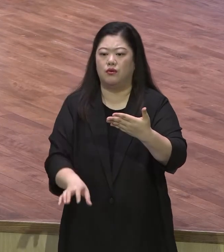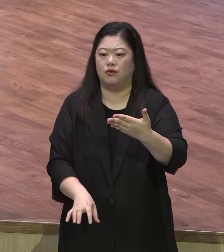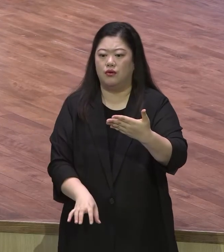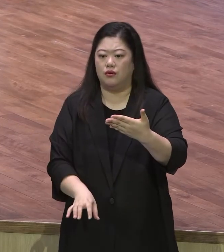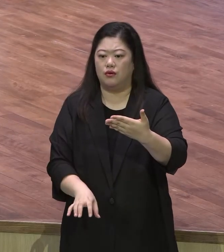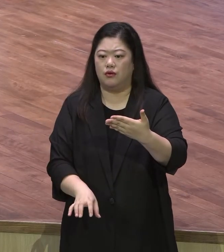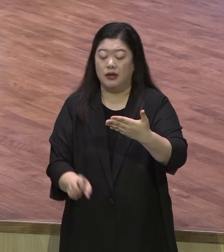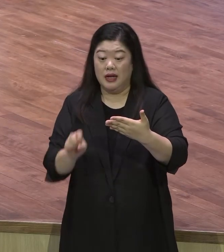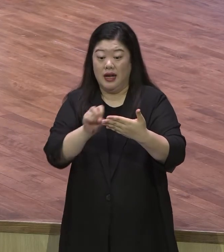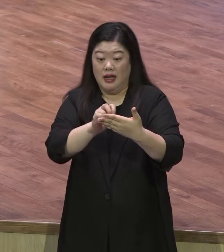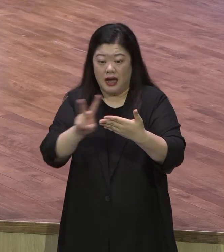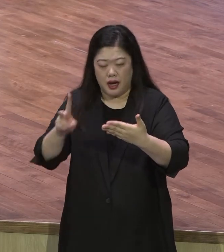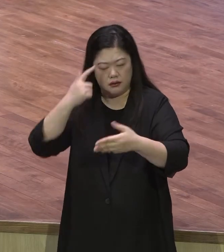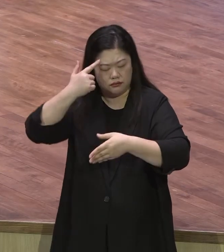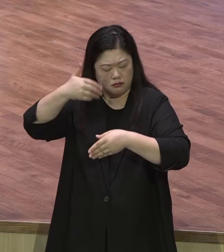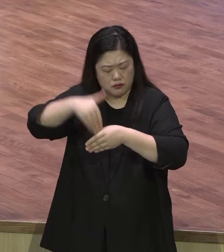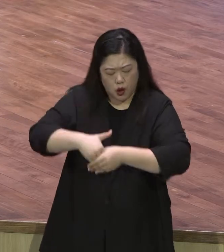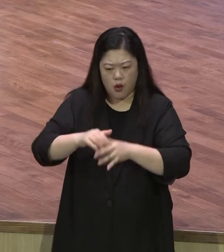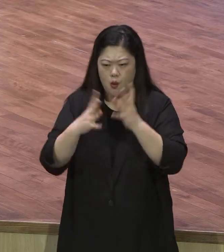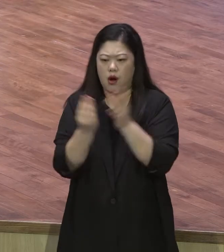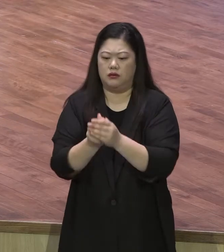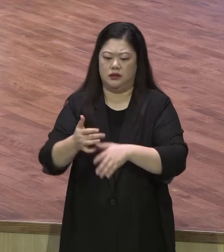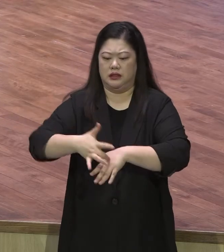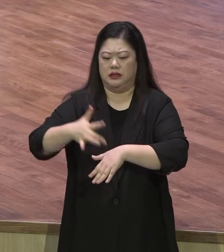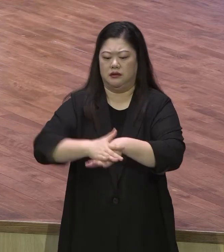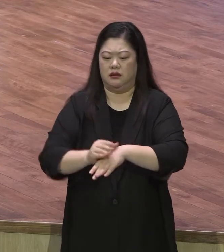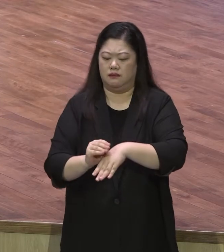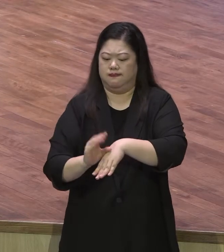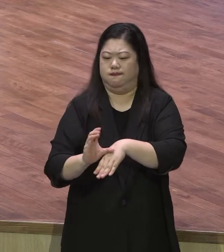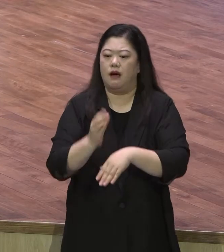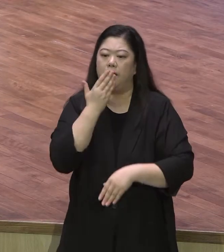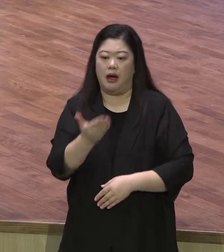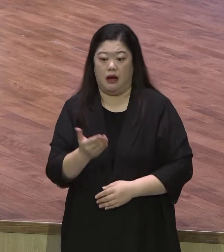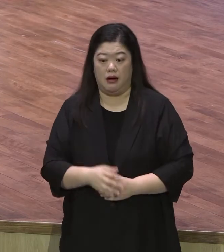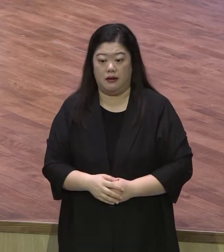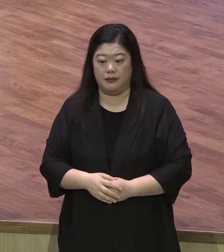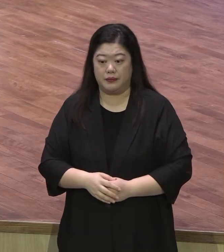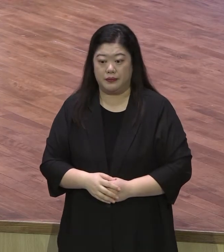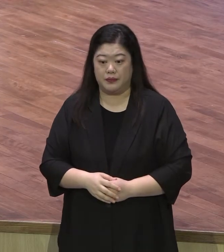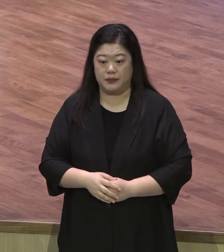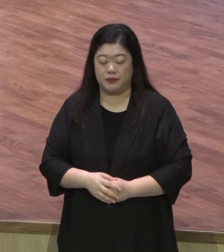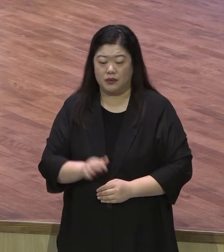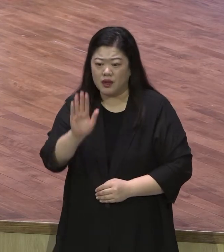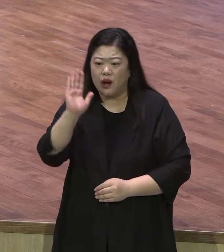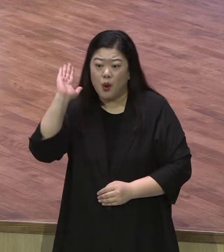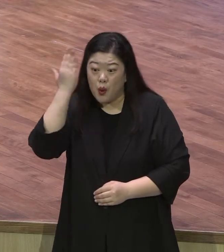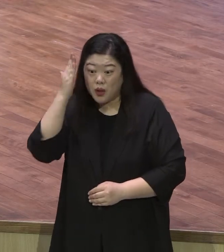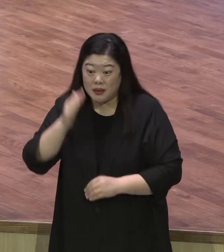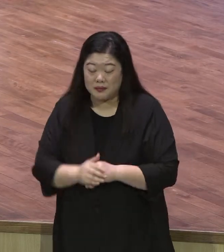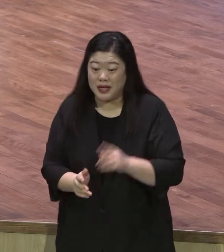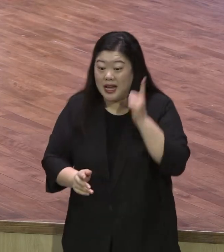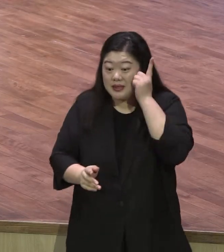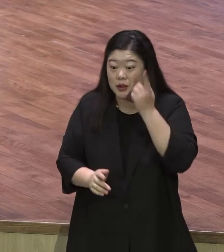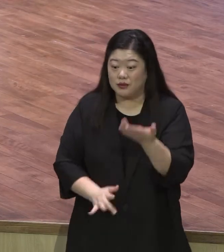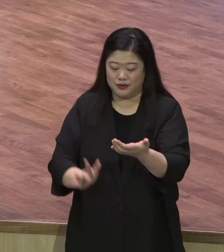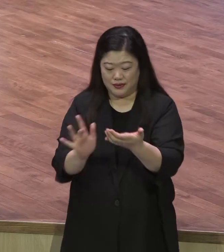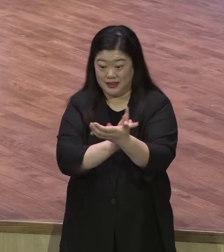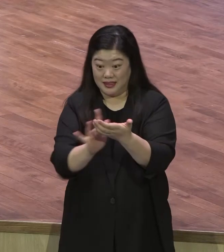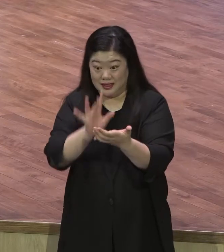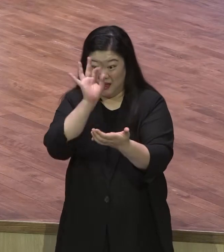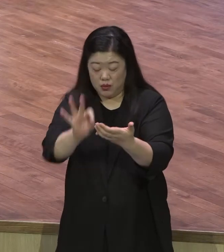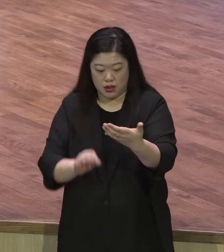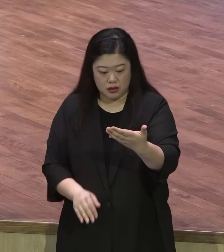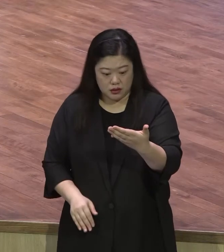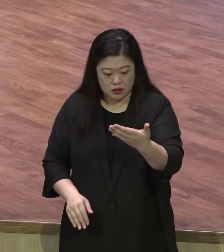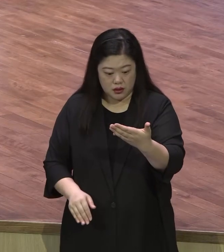내려진다고요 제가 그렇게 변화된 사람이요 그럼 여러분들도 얼마나 좋아요 핸드폰 가지고 듣고 또 듣고 그